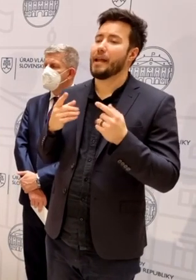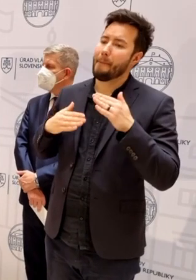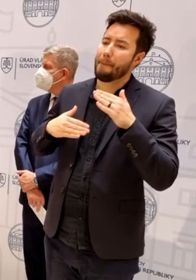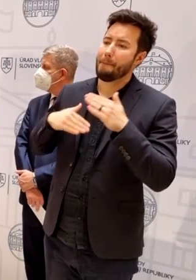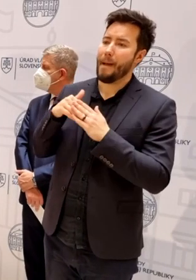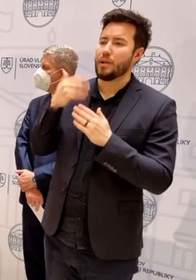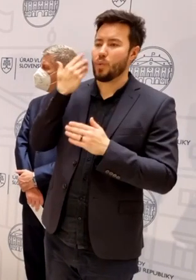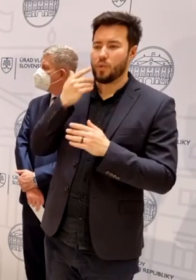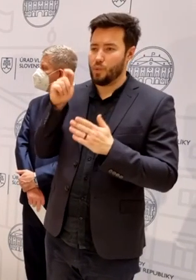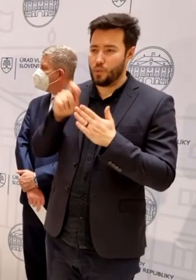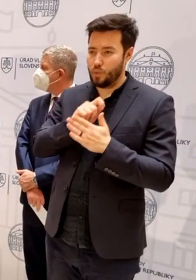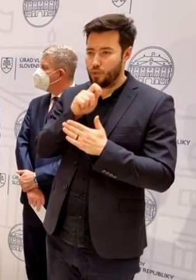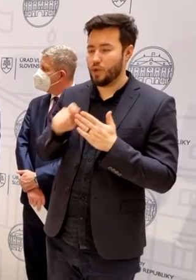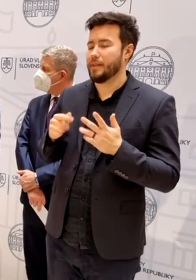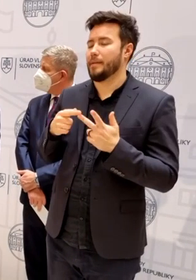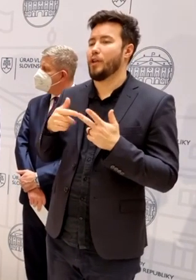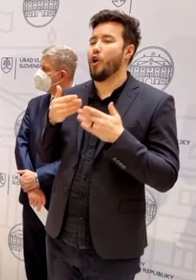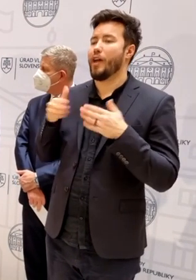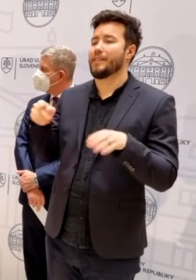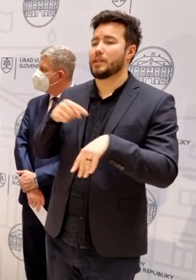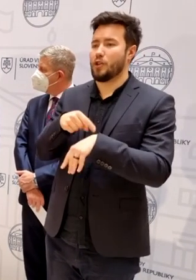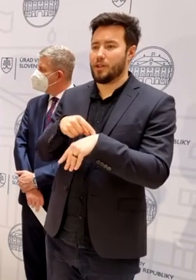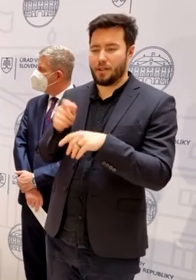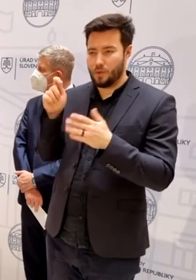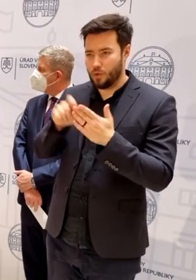alebo obmedzenia otváracích hodín.